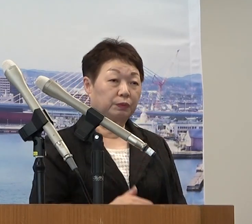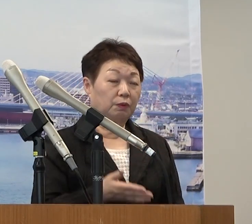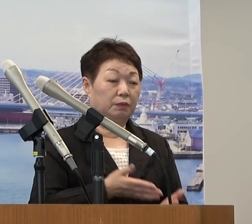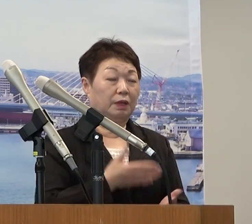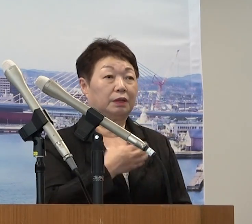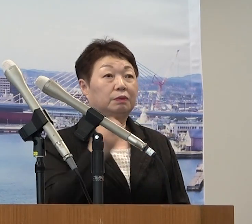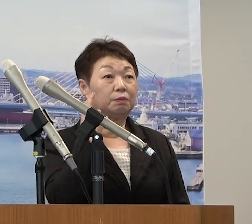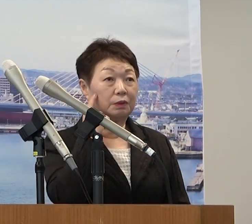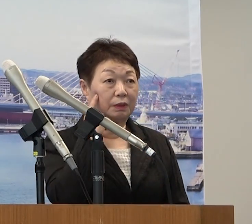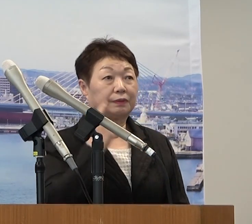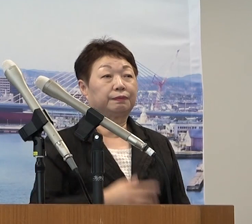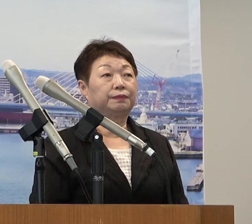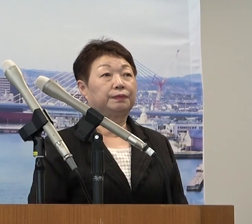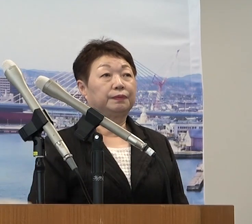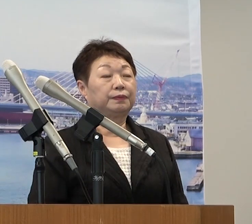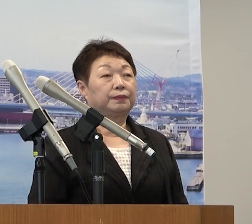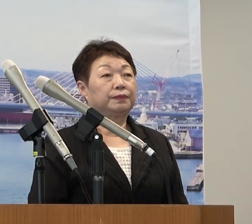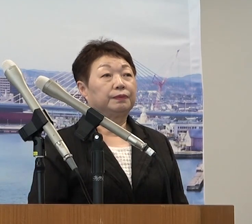いりたいと存じます。